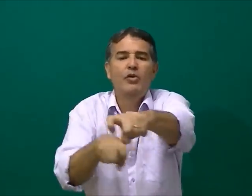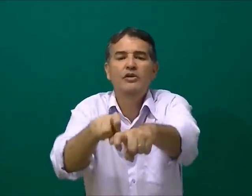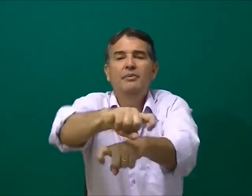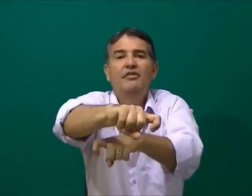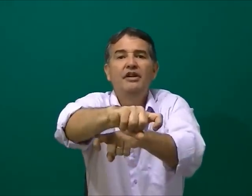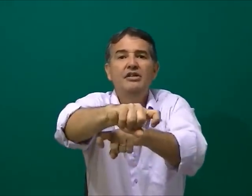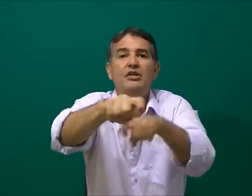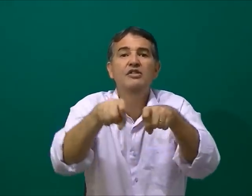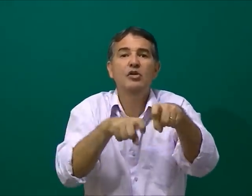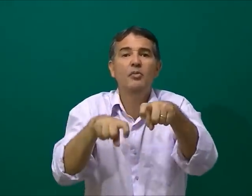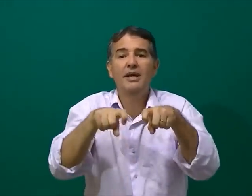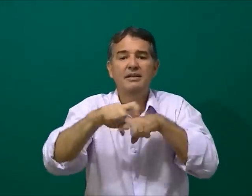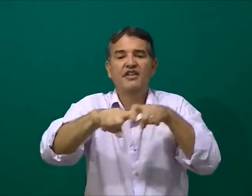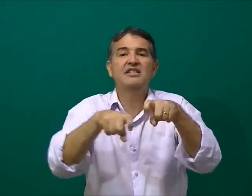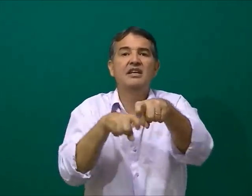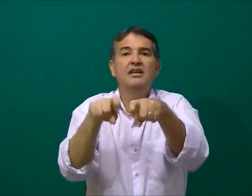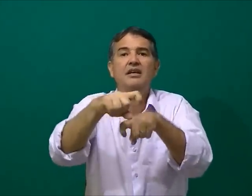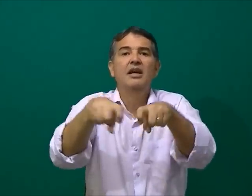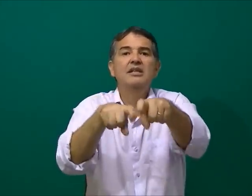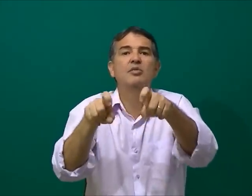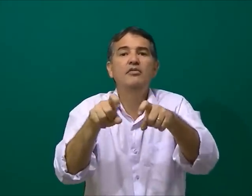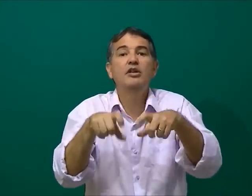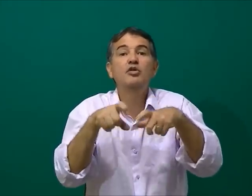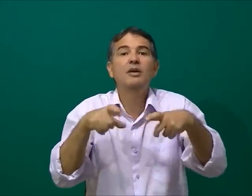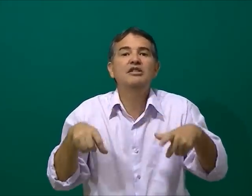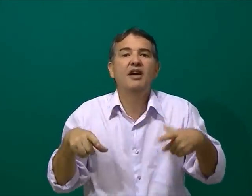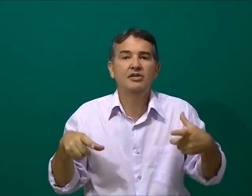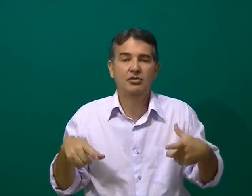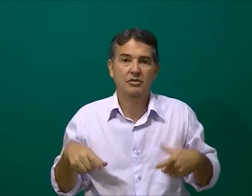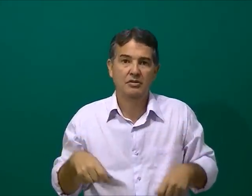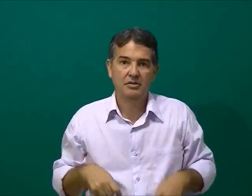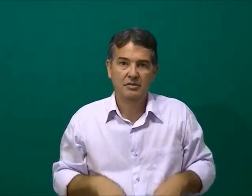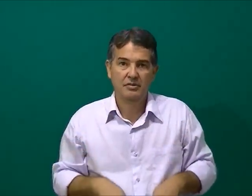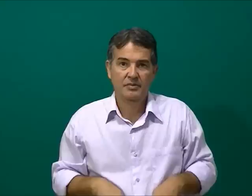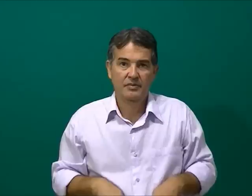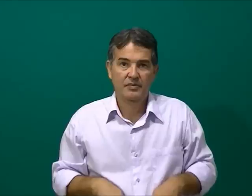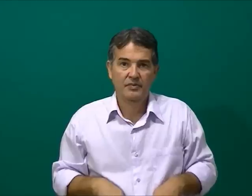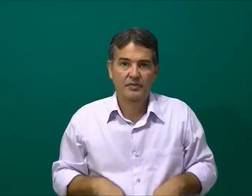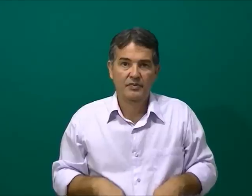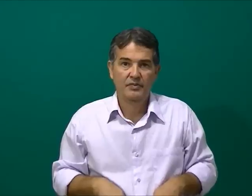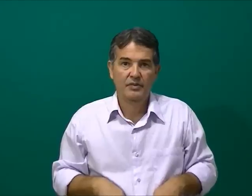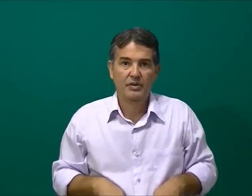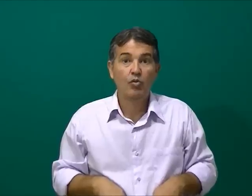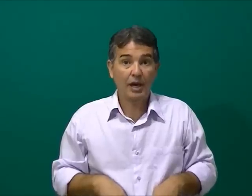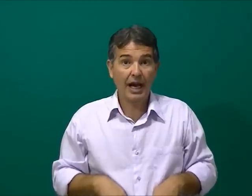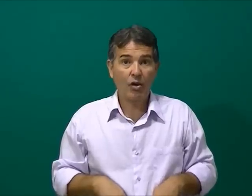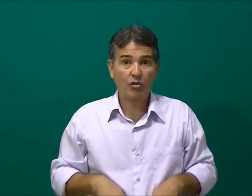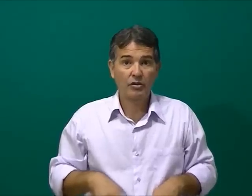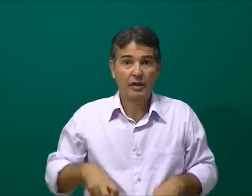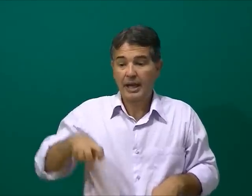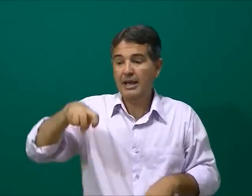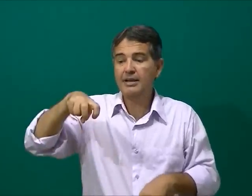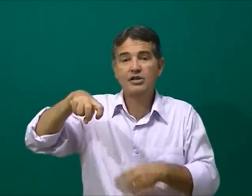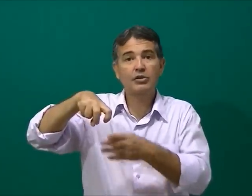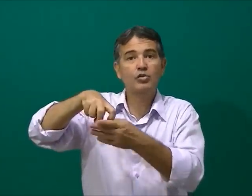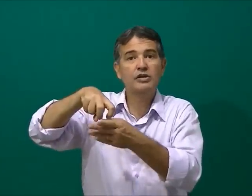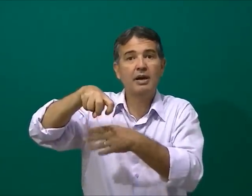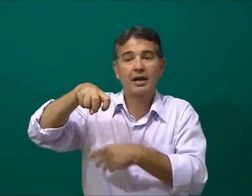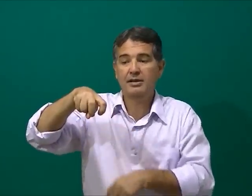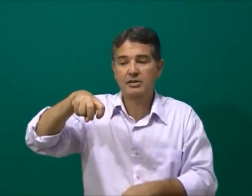outra, para frente. Então você começa a fazer esse movimento muito mais fácil. Um carro, ele deixa 2 marcas